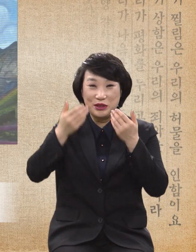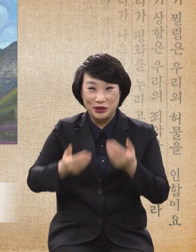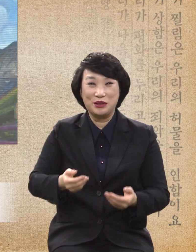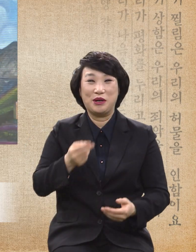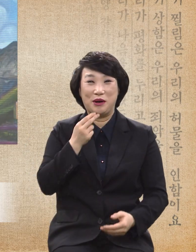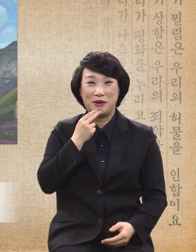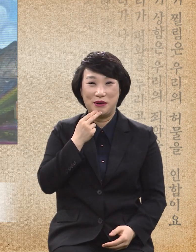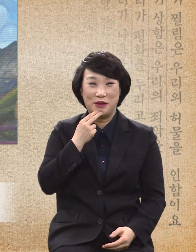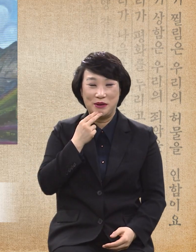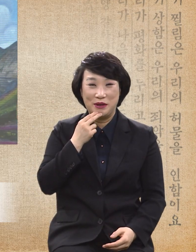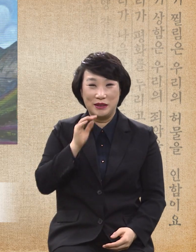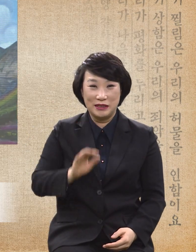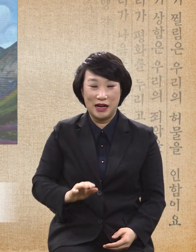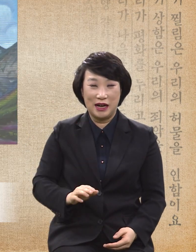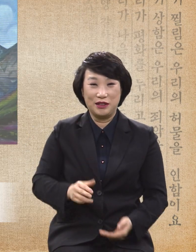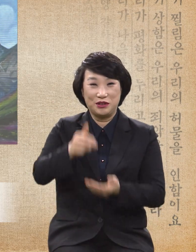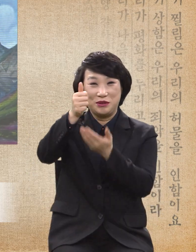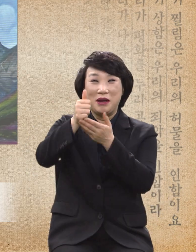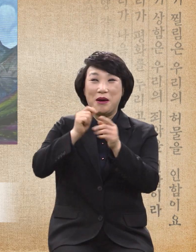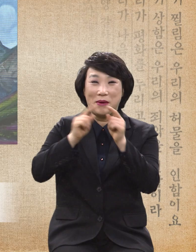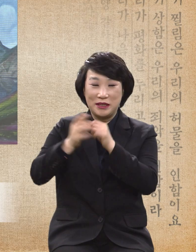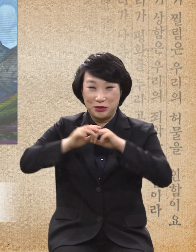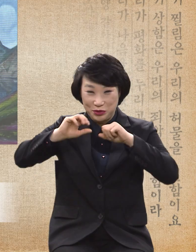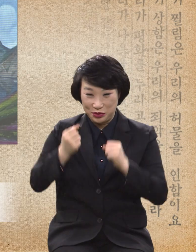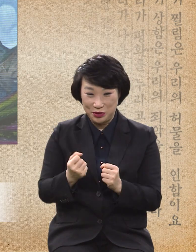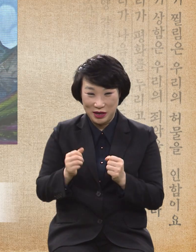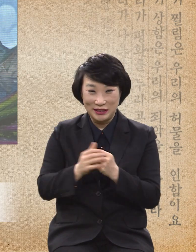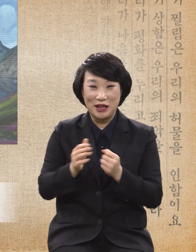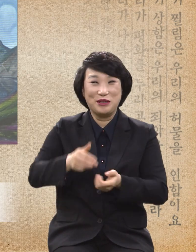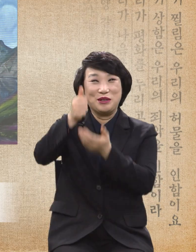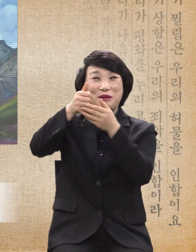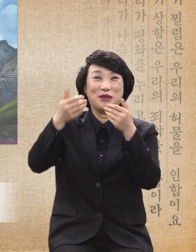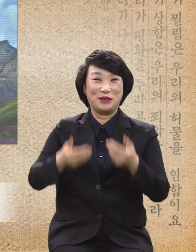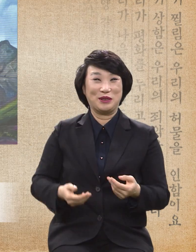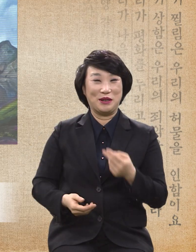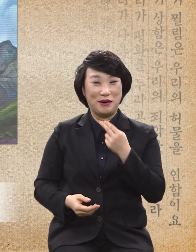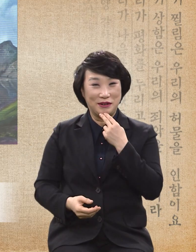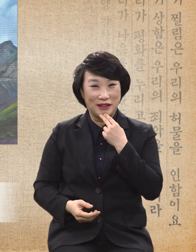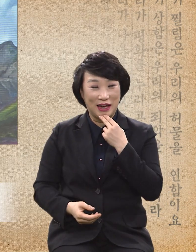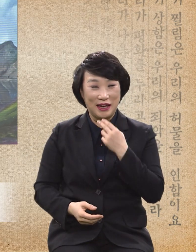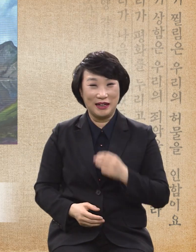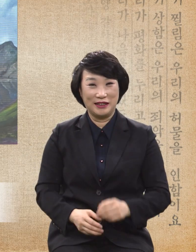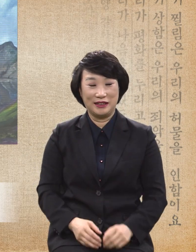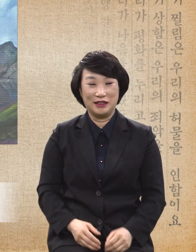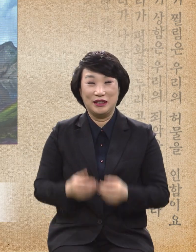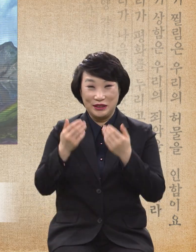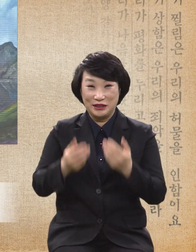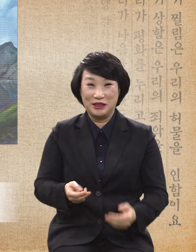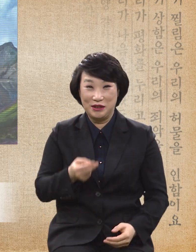받으시기에 쉬지 못하고, 그의 말씀을 순종하기에 쉬지 못하고